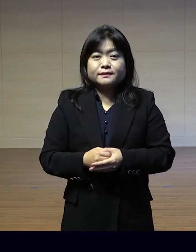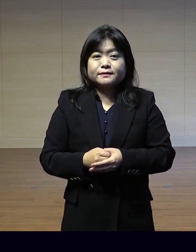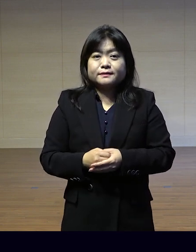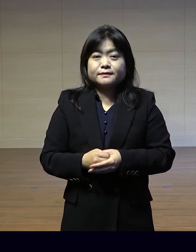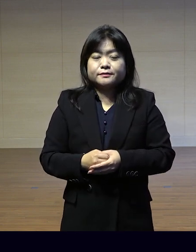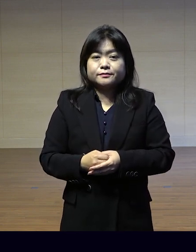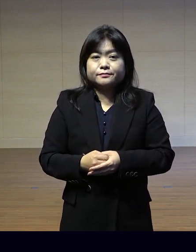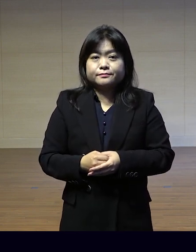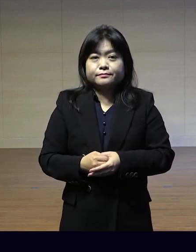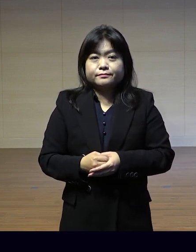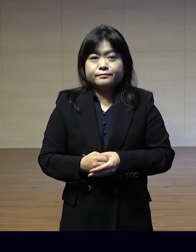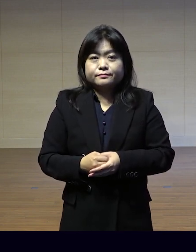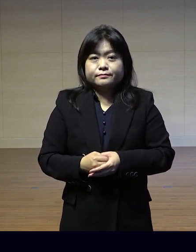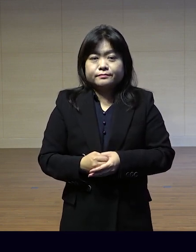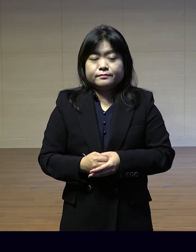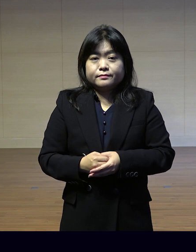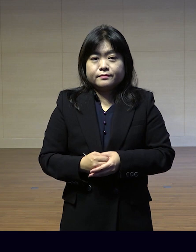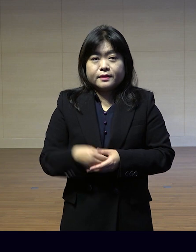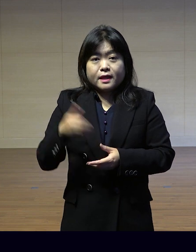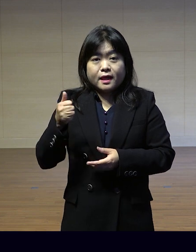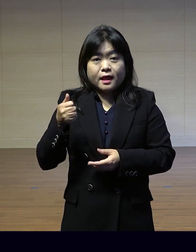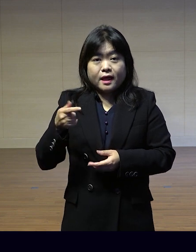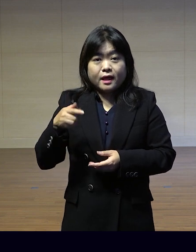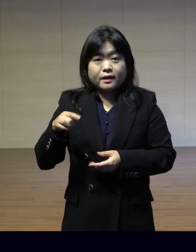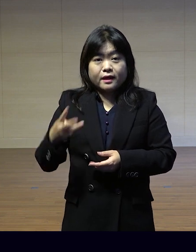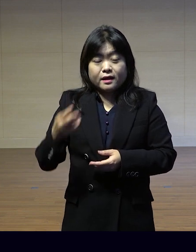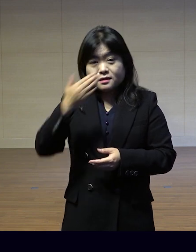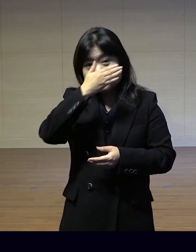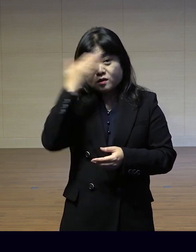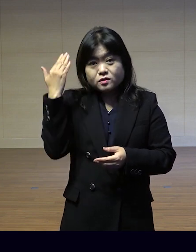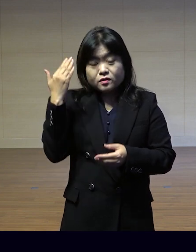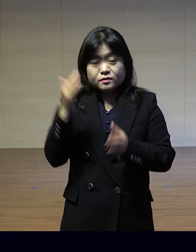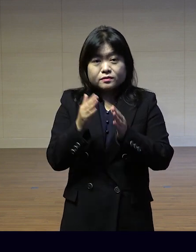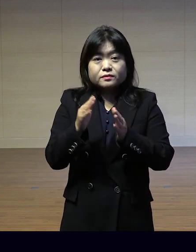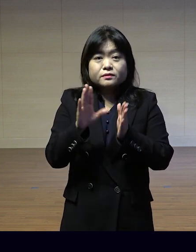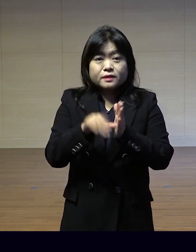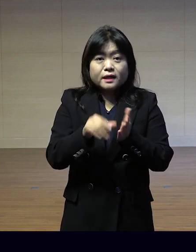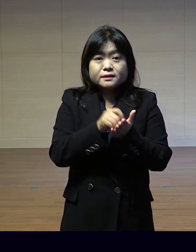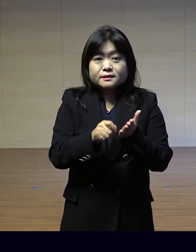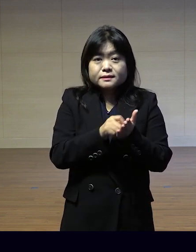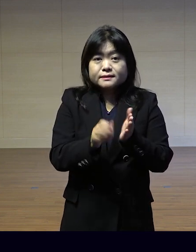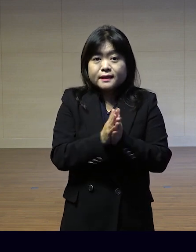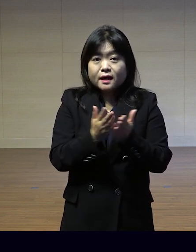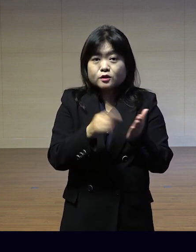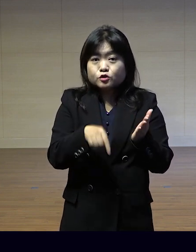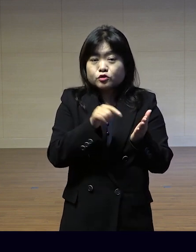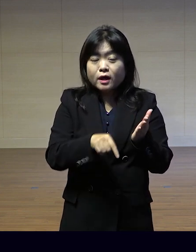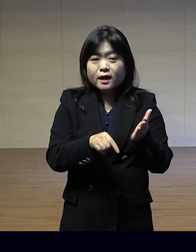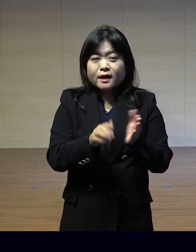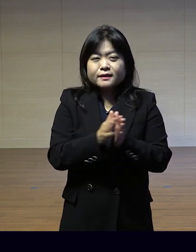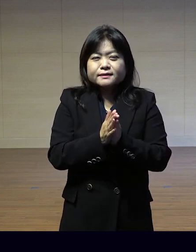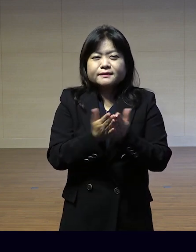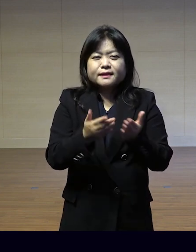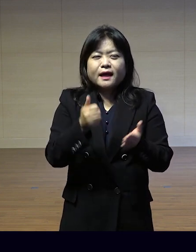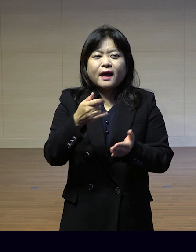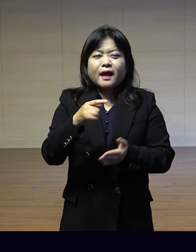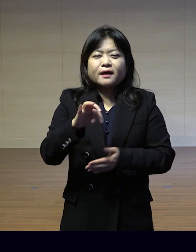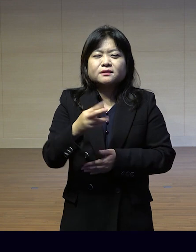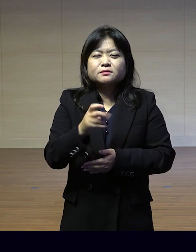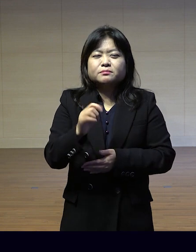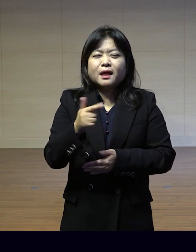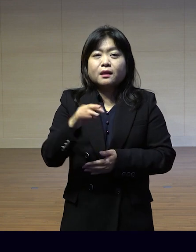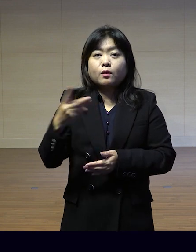못하지만요. 헤겔의 그 청년기 저술 중에 그 저술들만 이제 헤르만 놀이라고